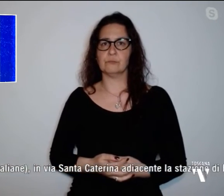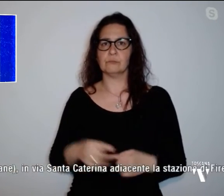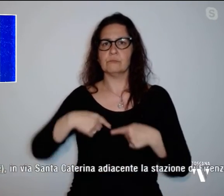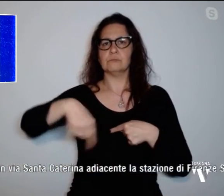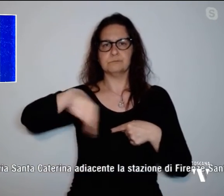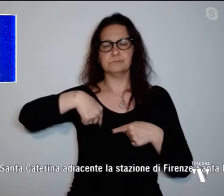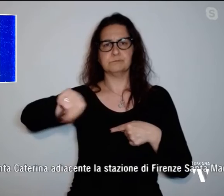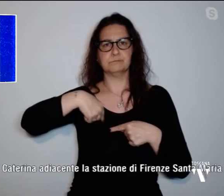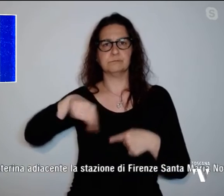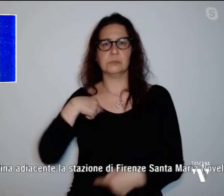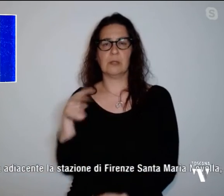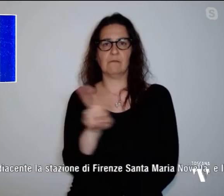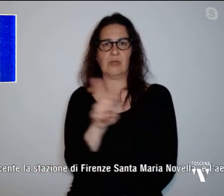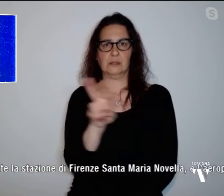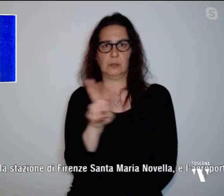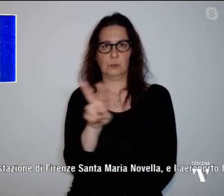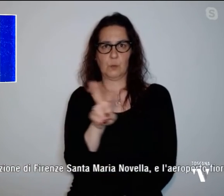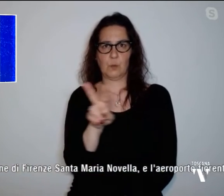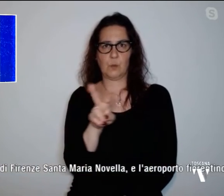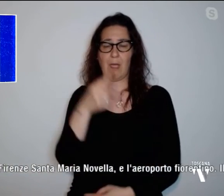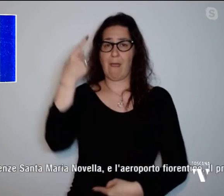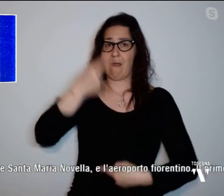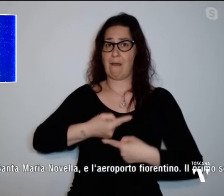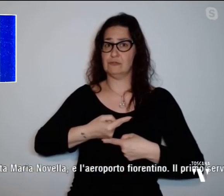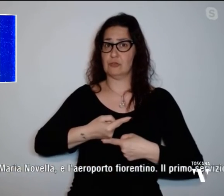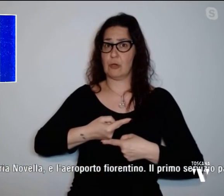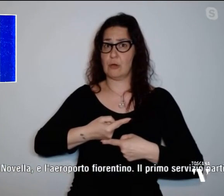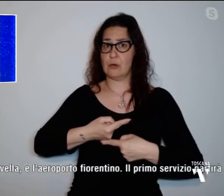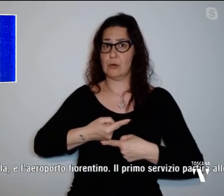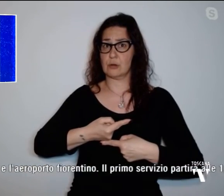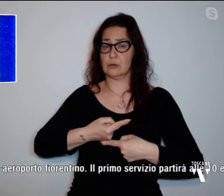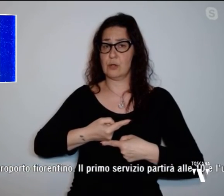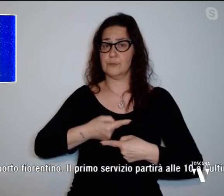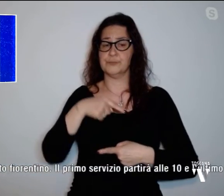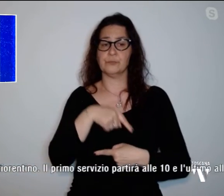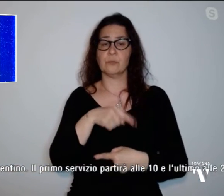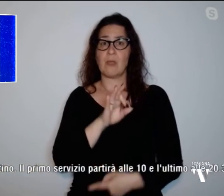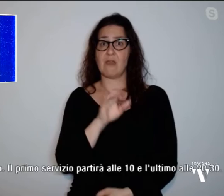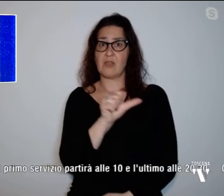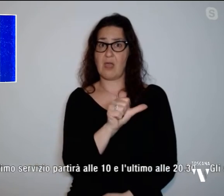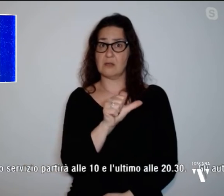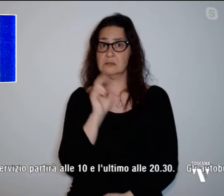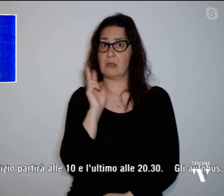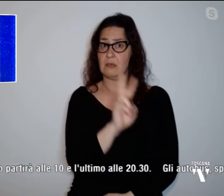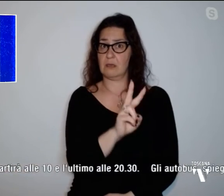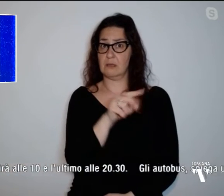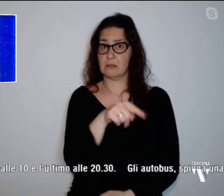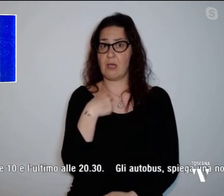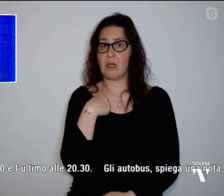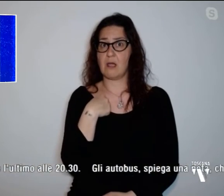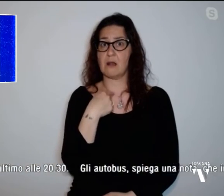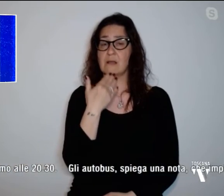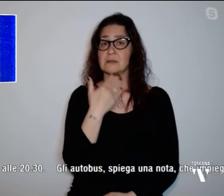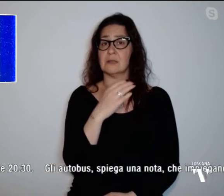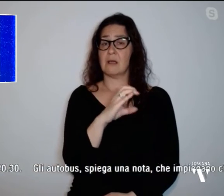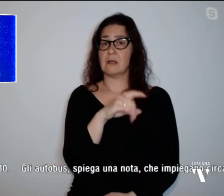giornaliere tra l'autostazione di Bus Italia, gruppo FS Italiane, in Santa Caterina,